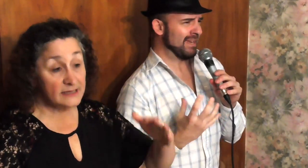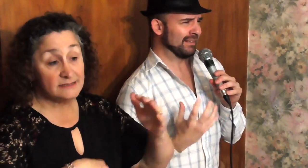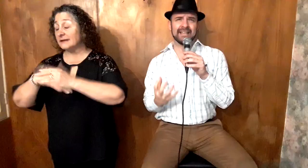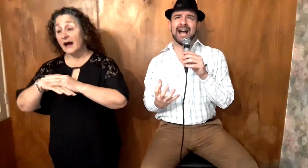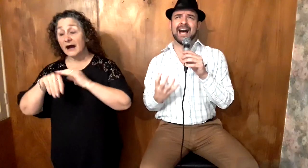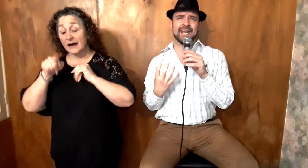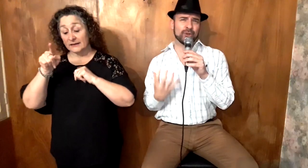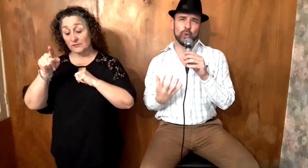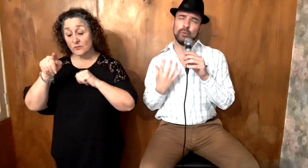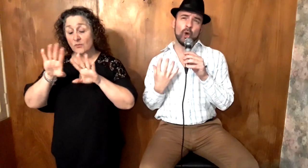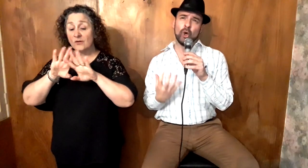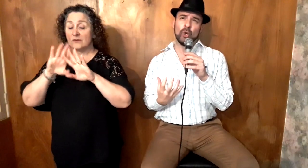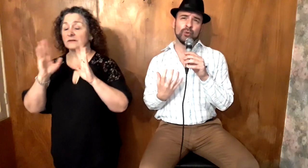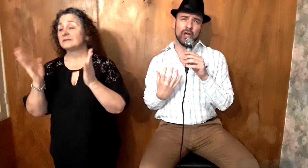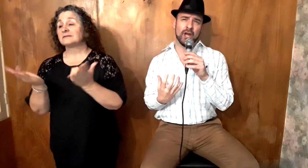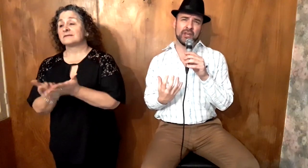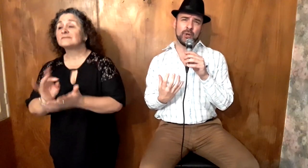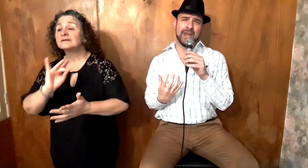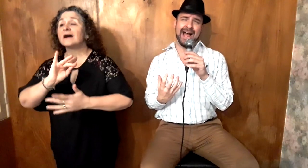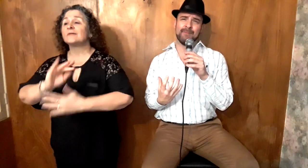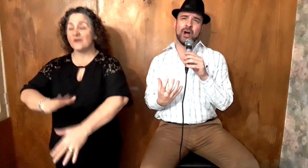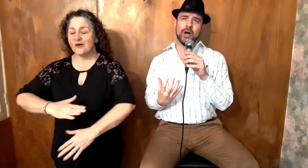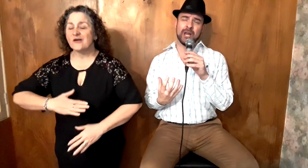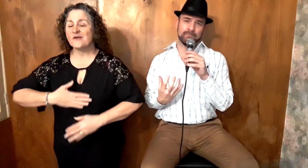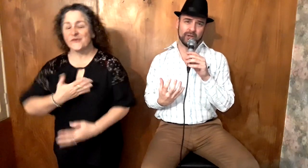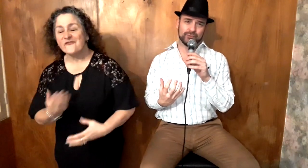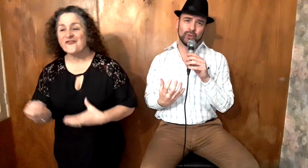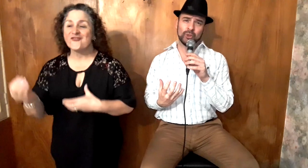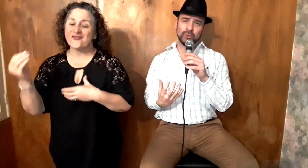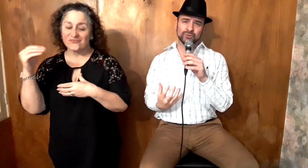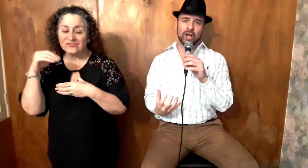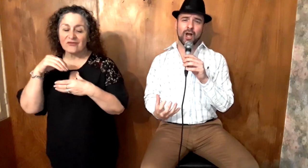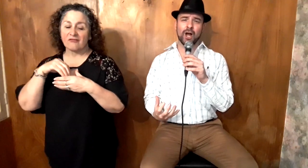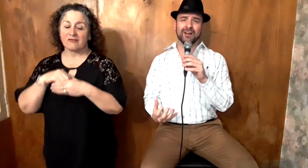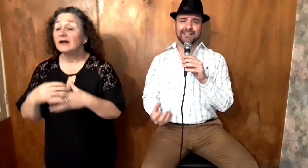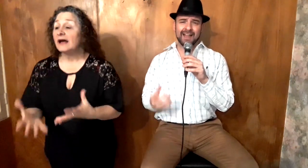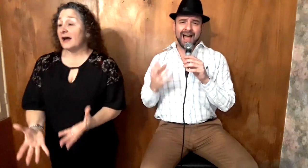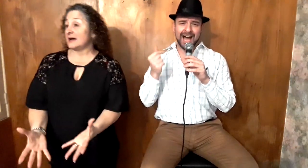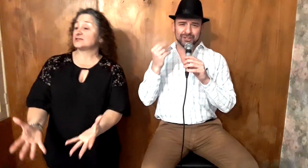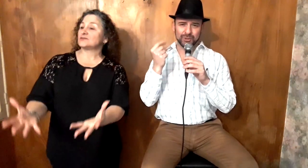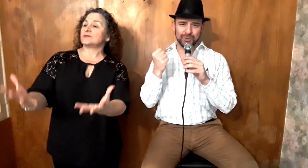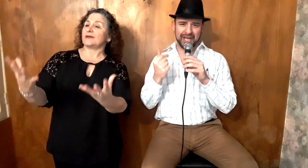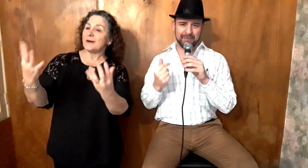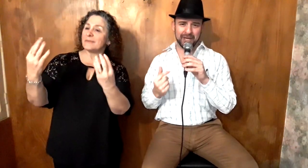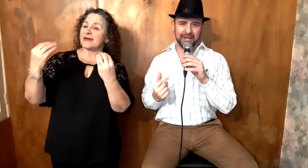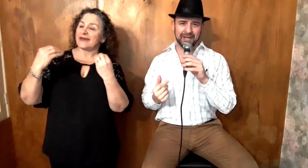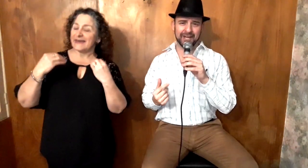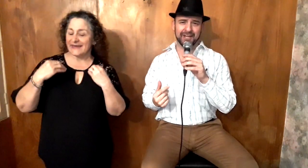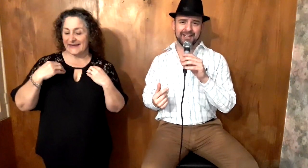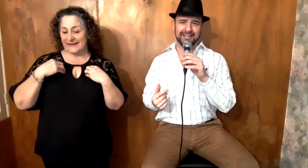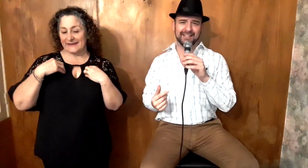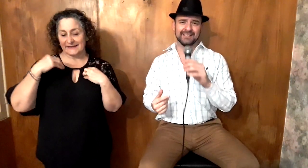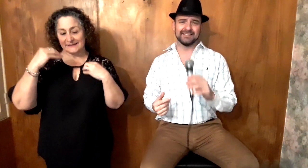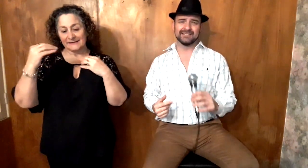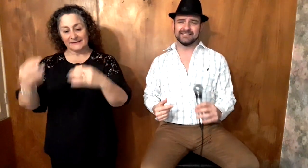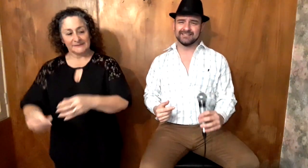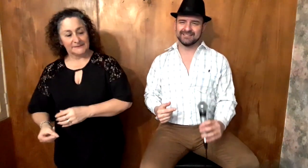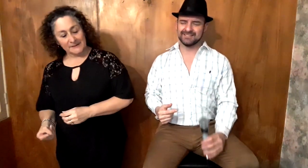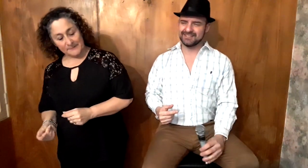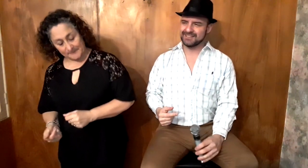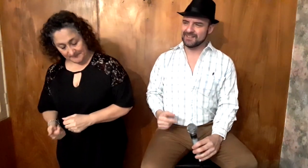a pintar tu mundo de un amor profundo. Ayúdame